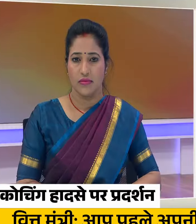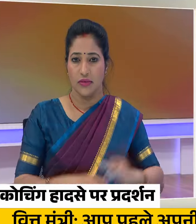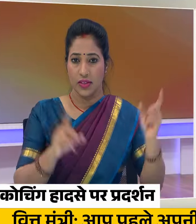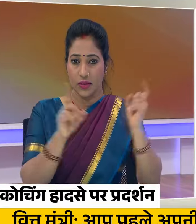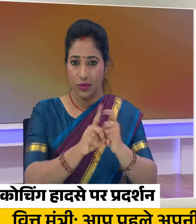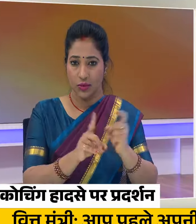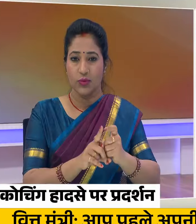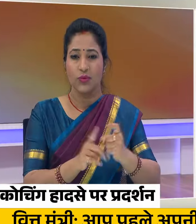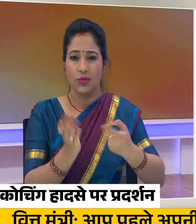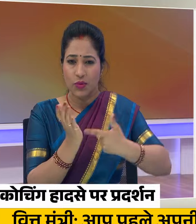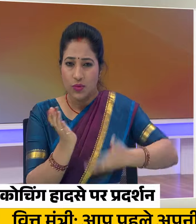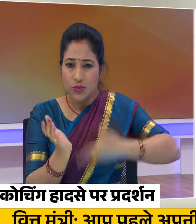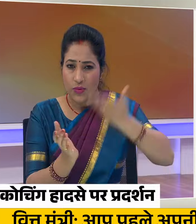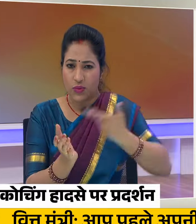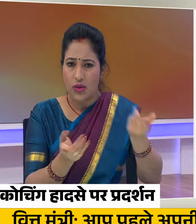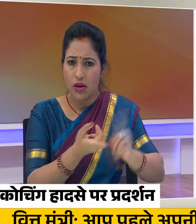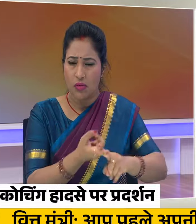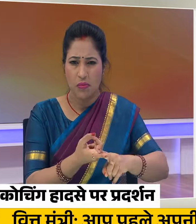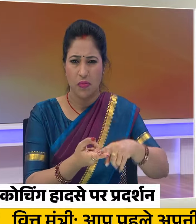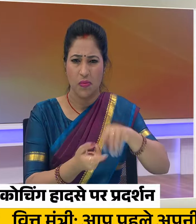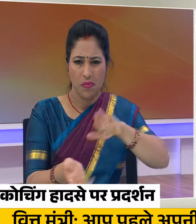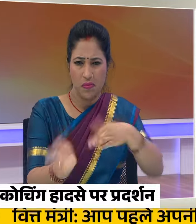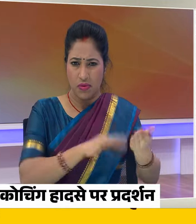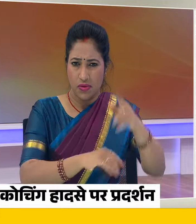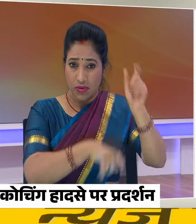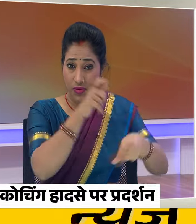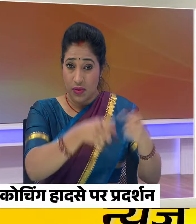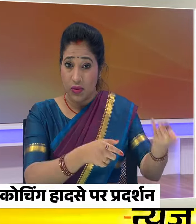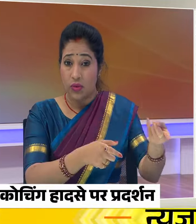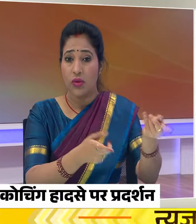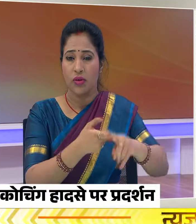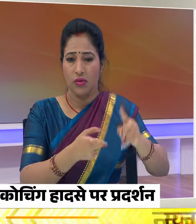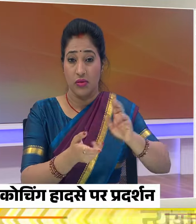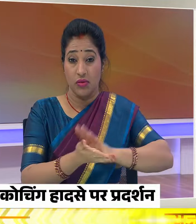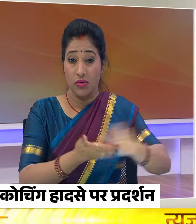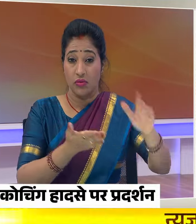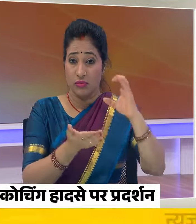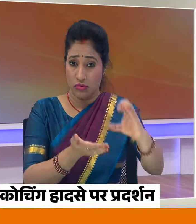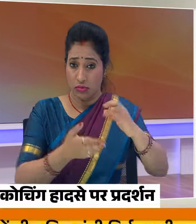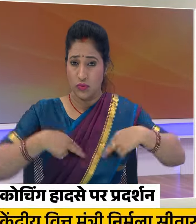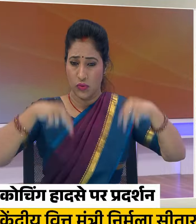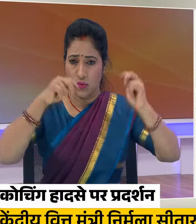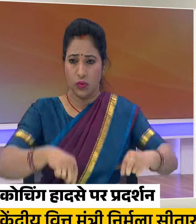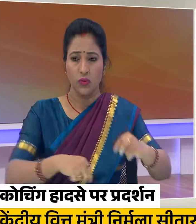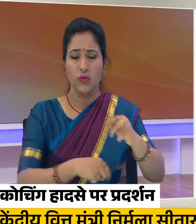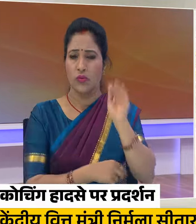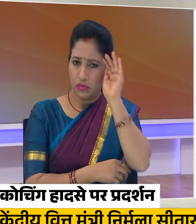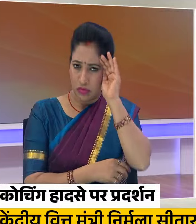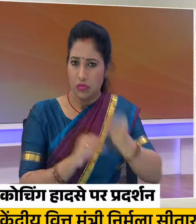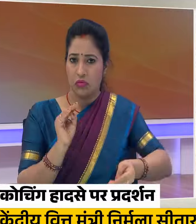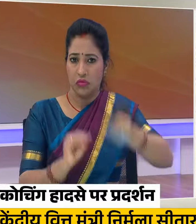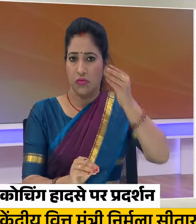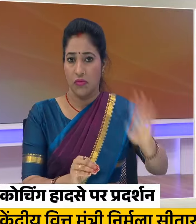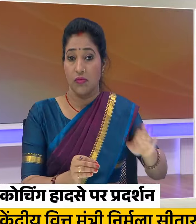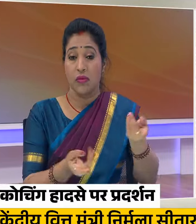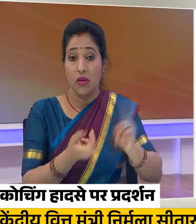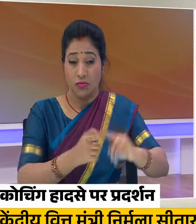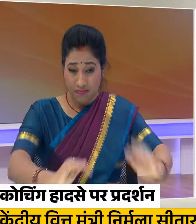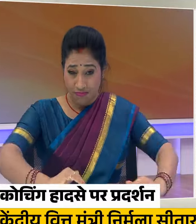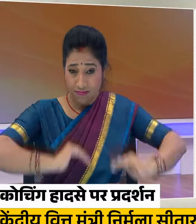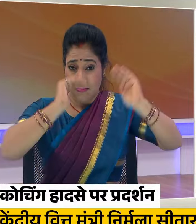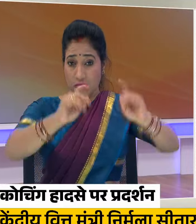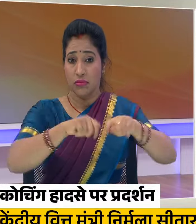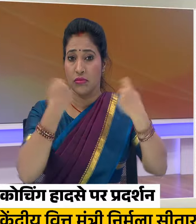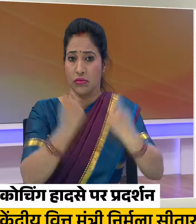दिल्ली कोचिंग हादसे में मौत से जुड़ी याचिका पर हाईकोर्ट में कल होगी सुनवाई। याचिका में हादसे की उच्च स्तरीय जांच